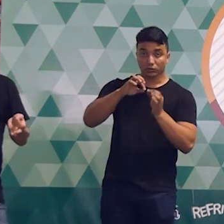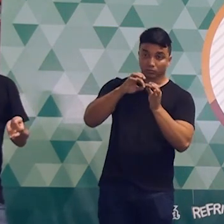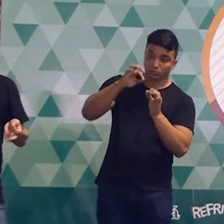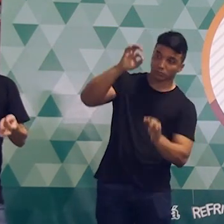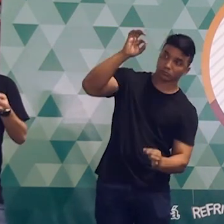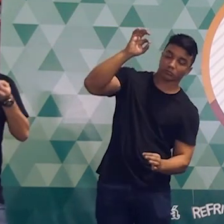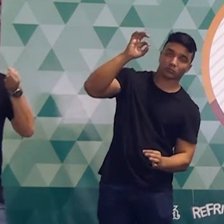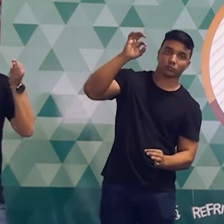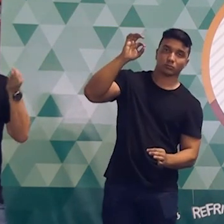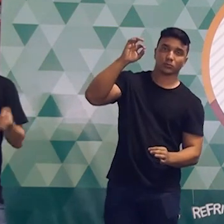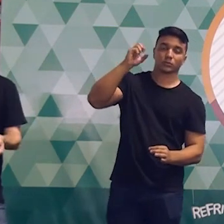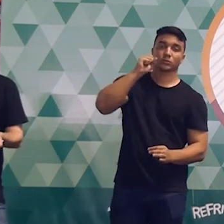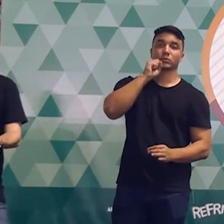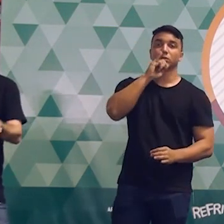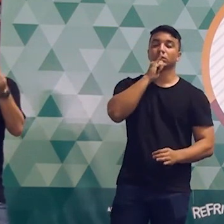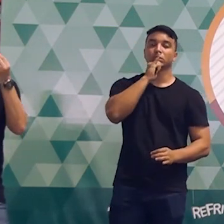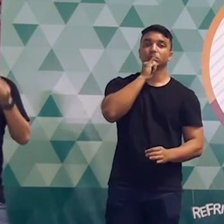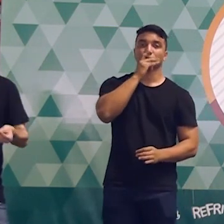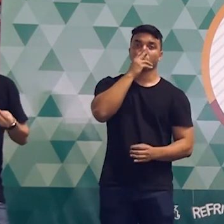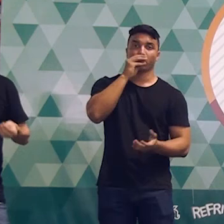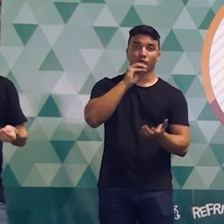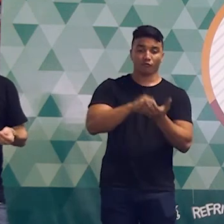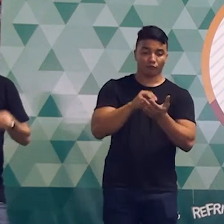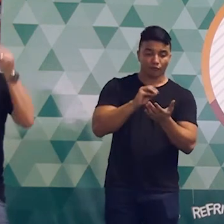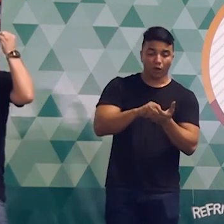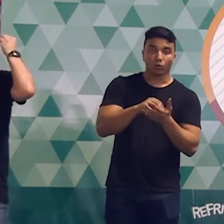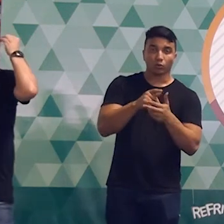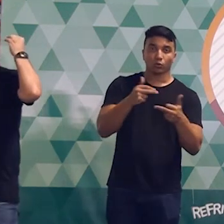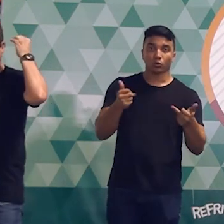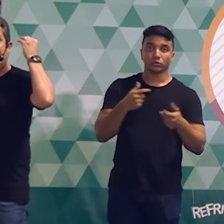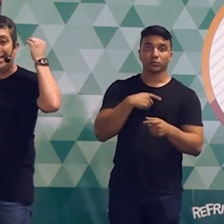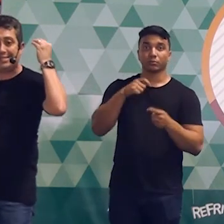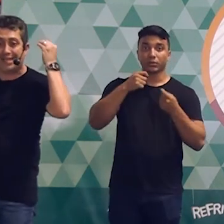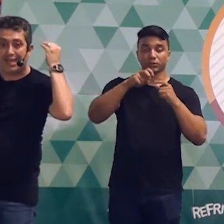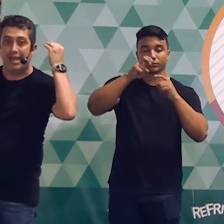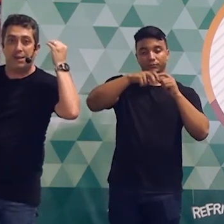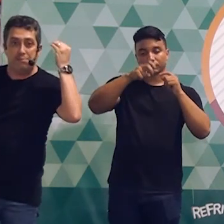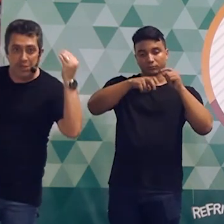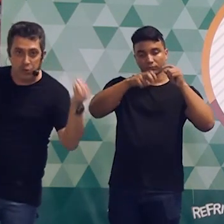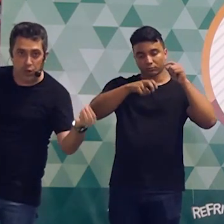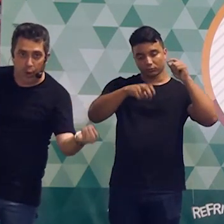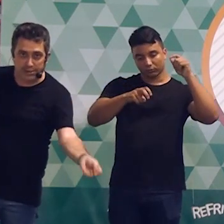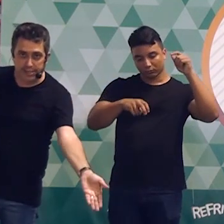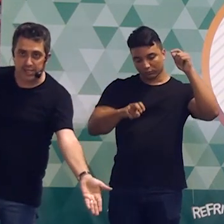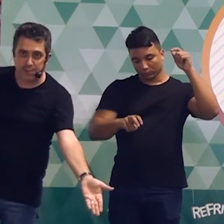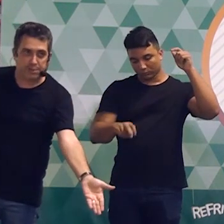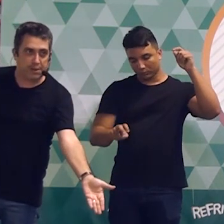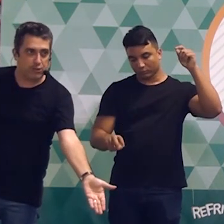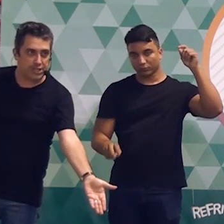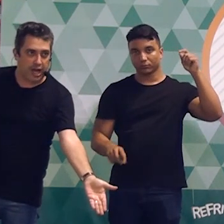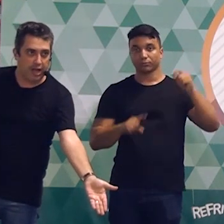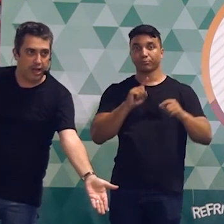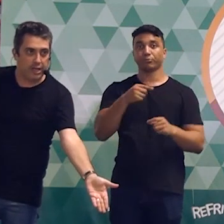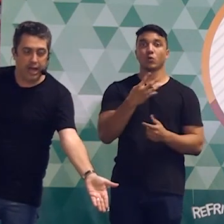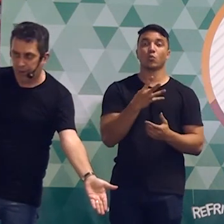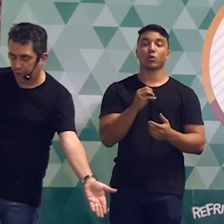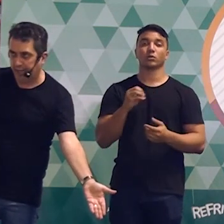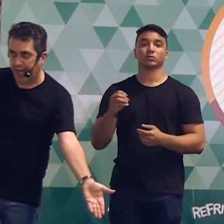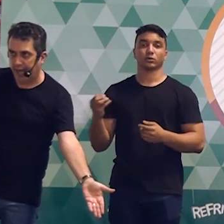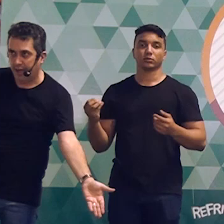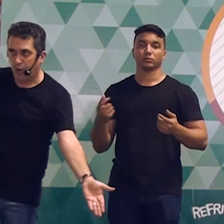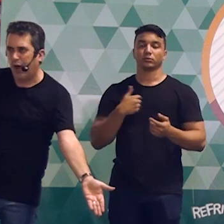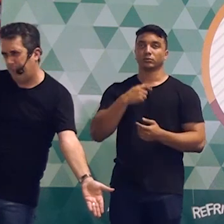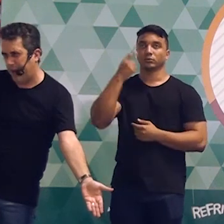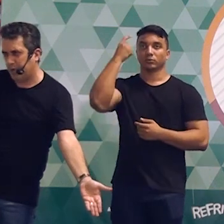metros de altitude. Se faltou alguma coisa, tu tem que descer 1.400 metros para ir buscar. Aí